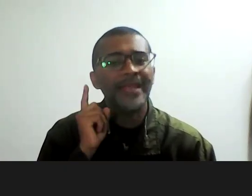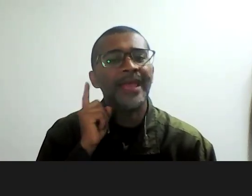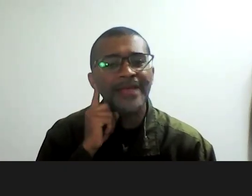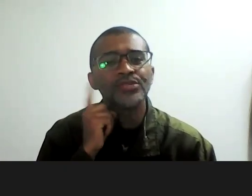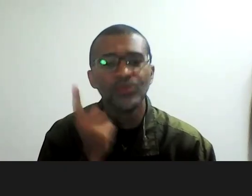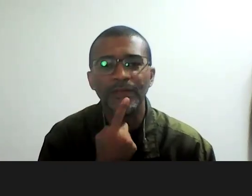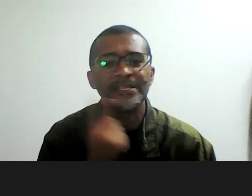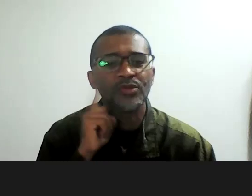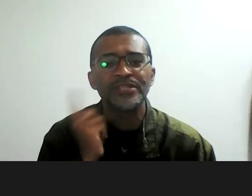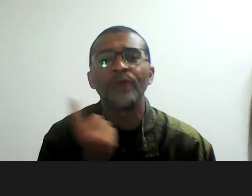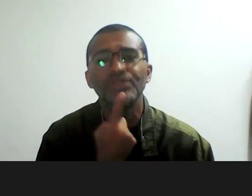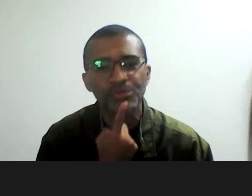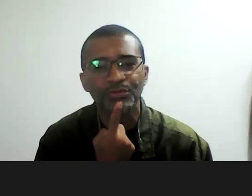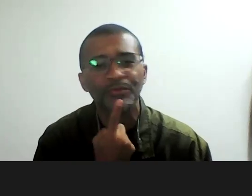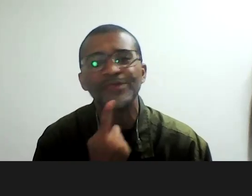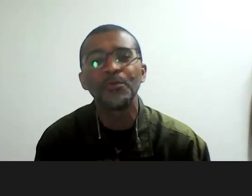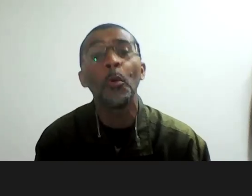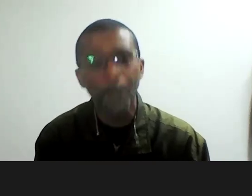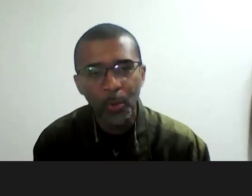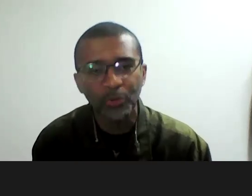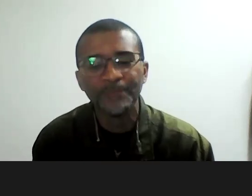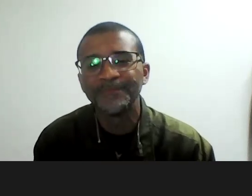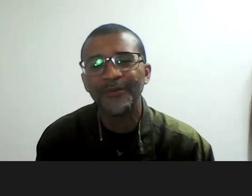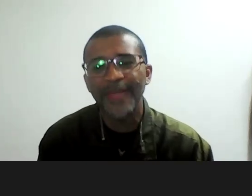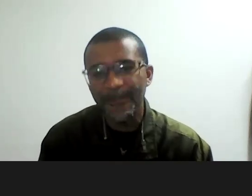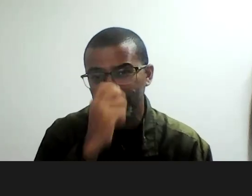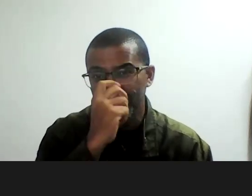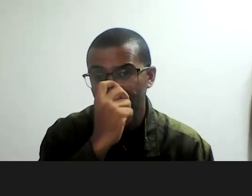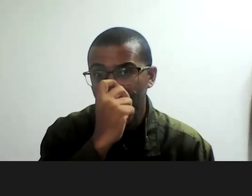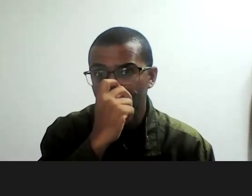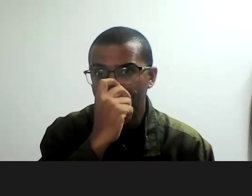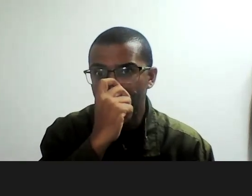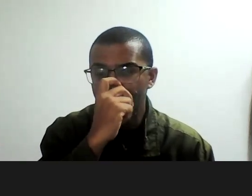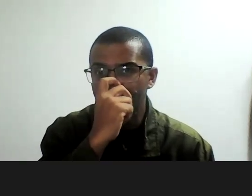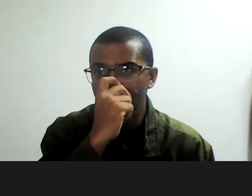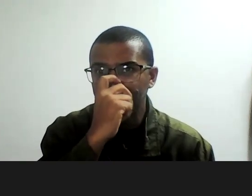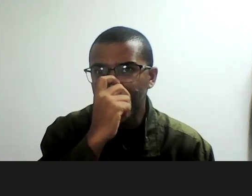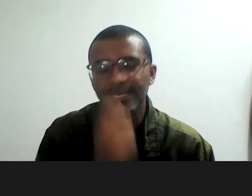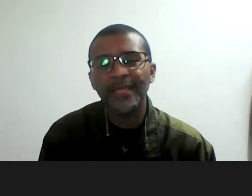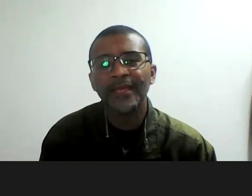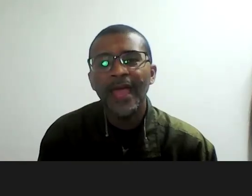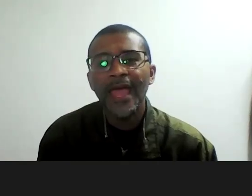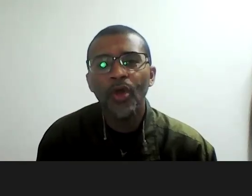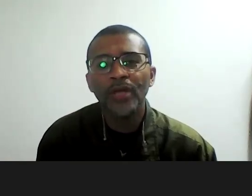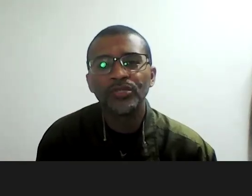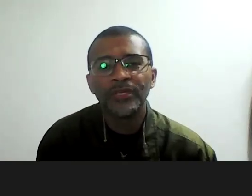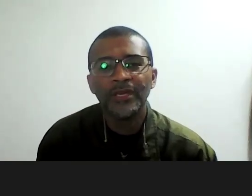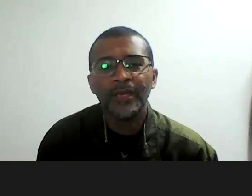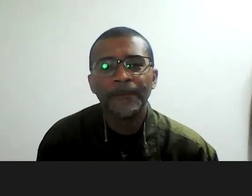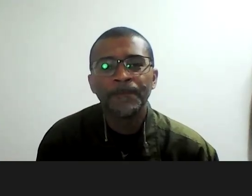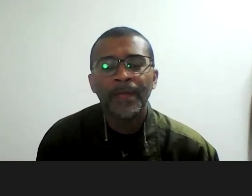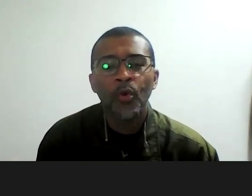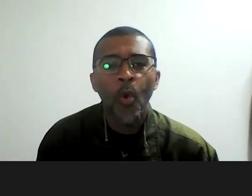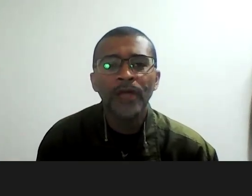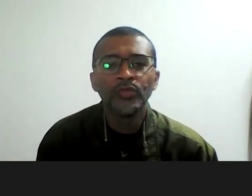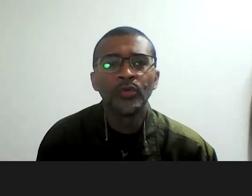mas ele é surdo. Esse é só o sinal de surdo, não é surdo mudo, tá ok? E assim, é lógico